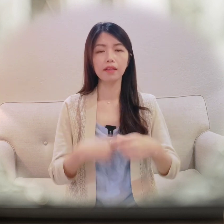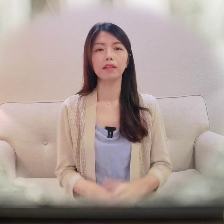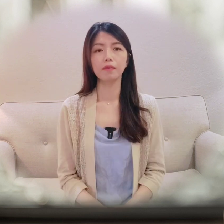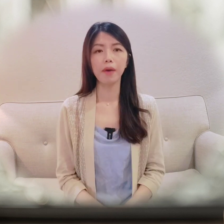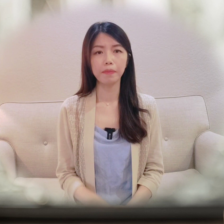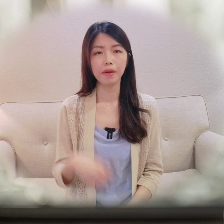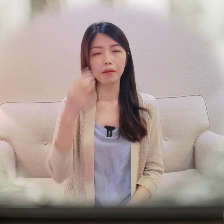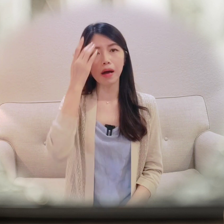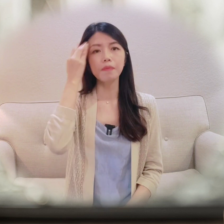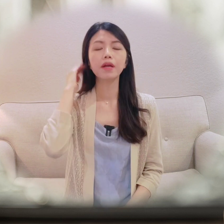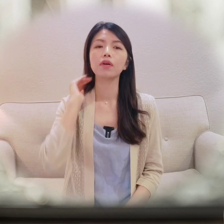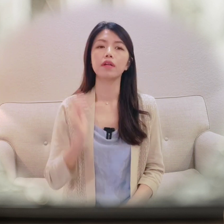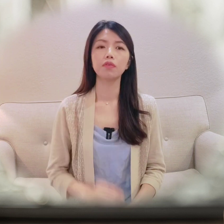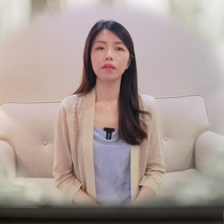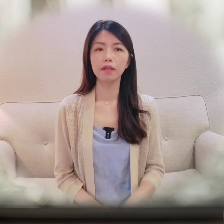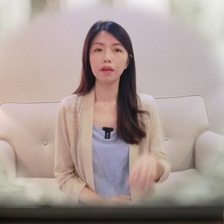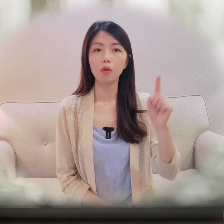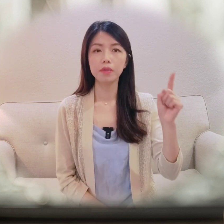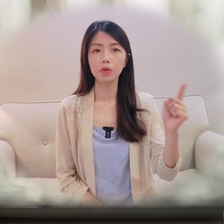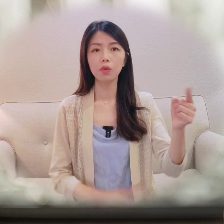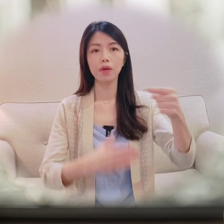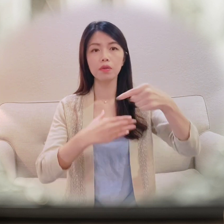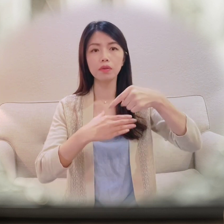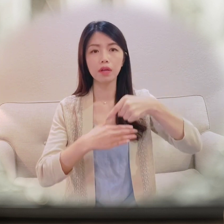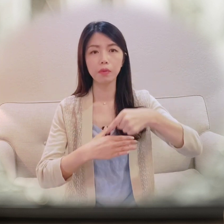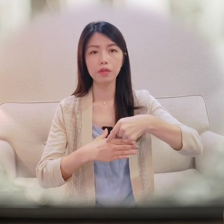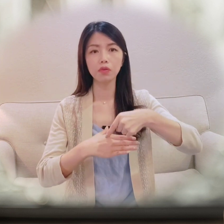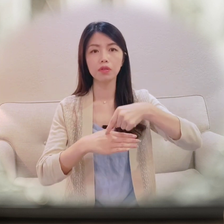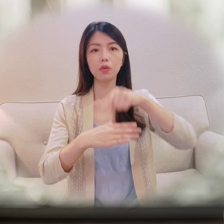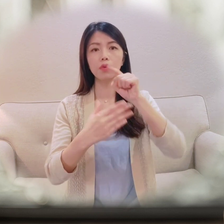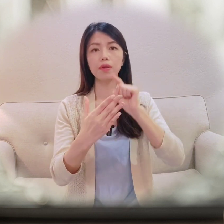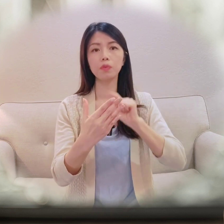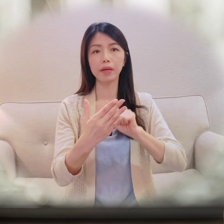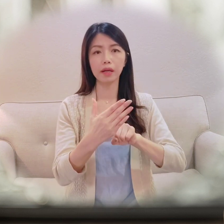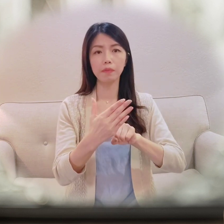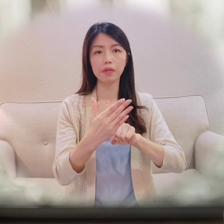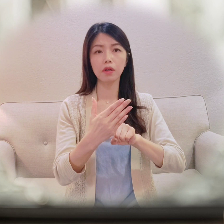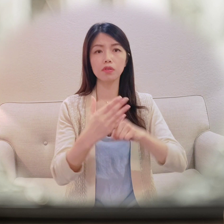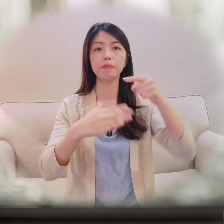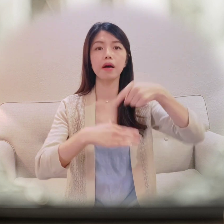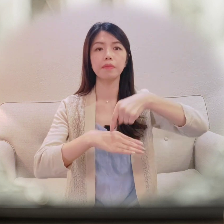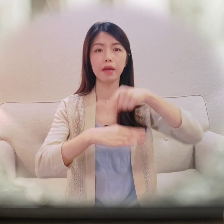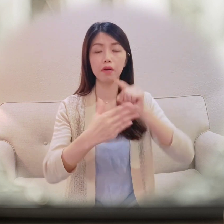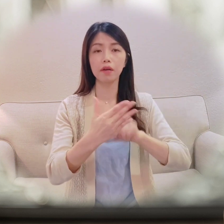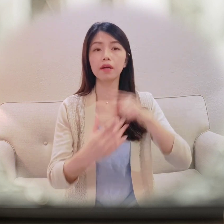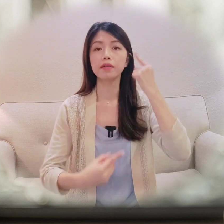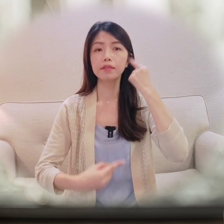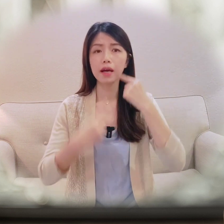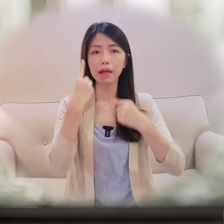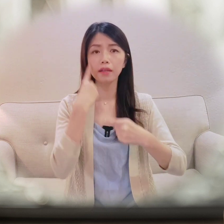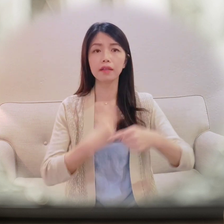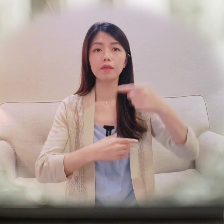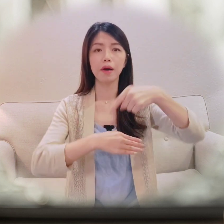상한 마음, 마음이라고 하는 뜻의 수어는 검지로 왼손 등 한번 찍어주시고 왼손 바닥 한번 찍어주시면 마음이에요.